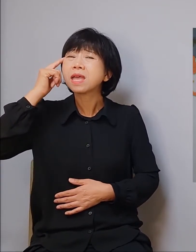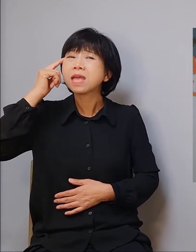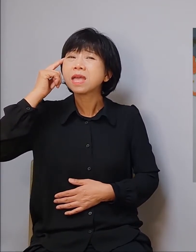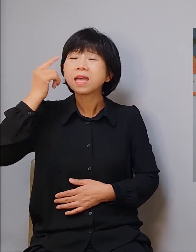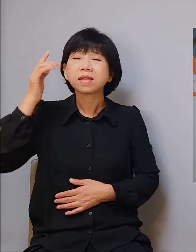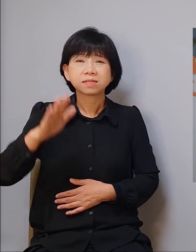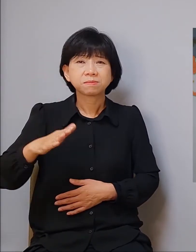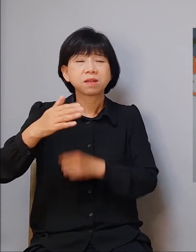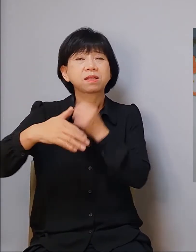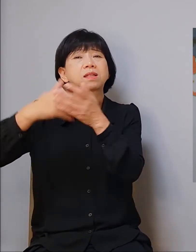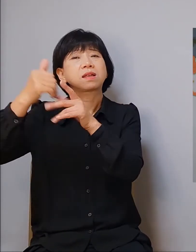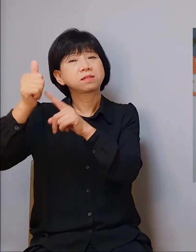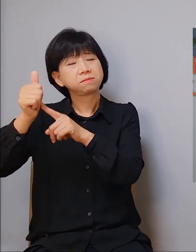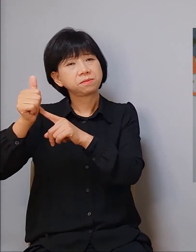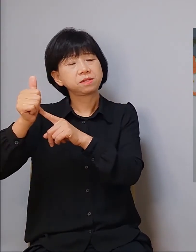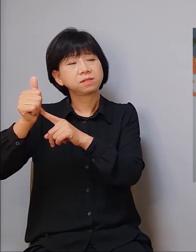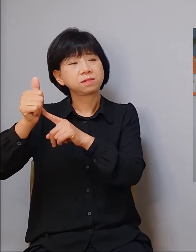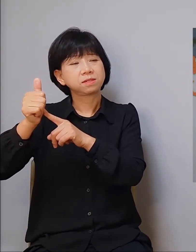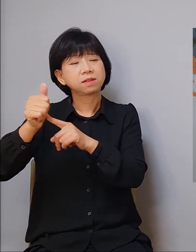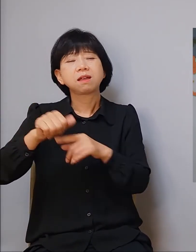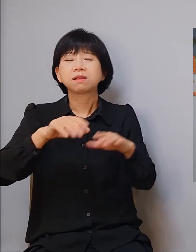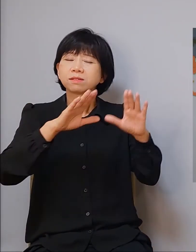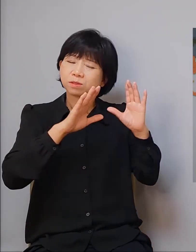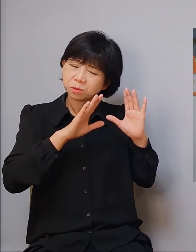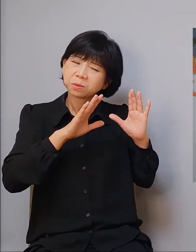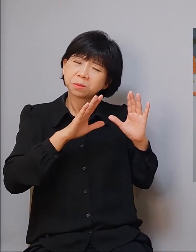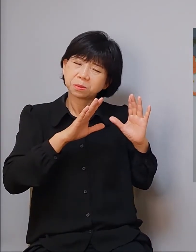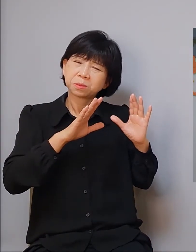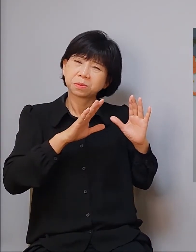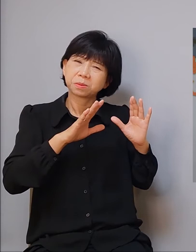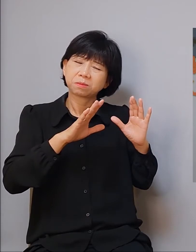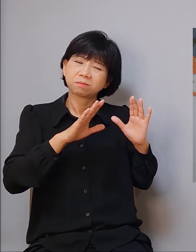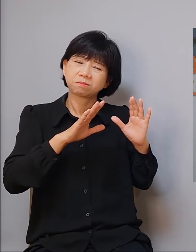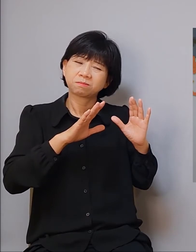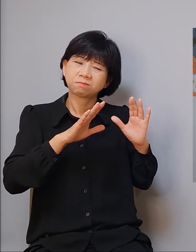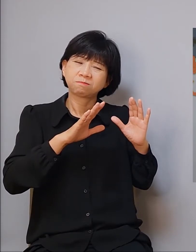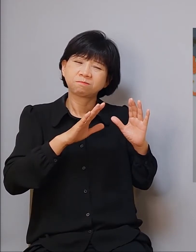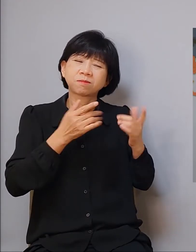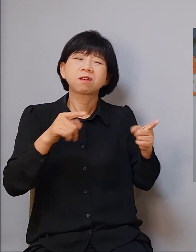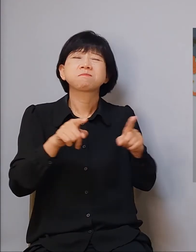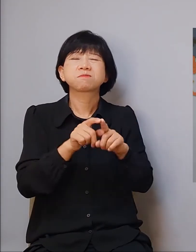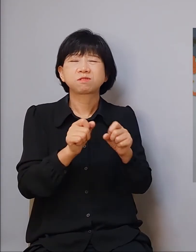그러나 하나님은 그런 이야기를 들으시고도 임마누엘,